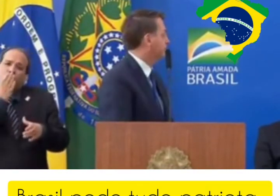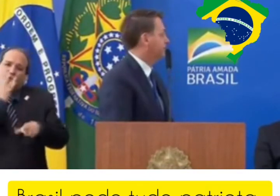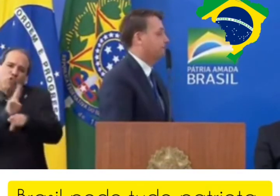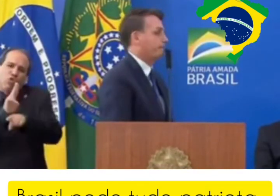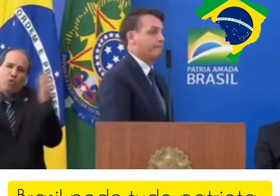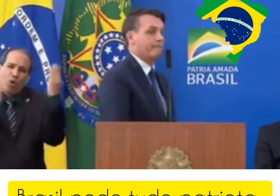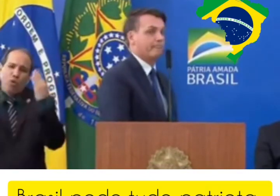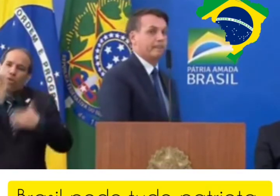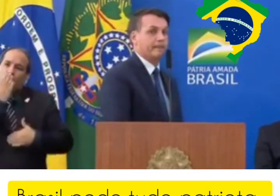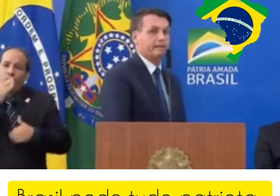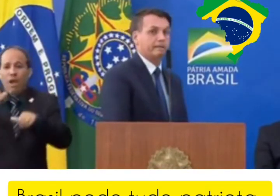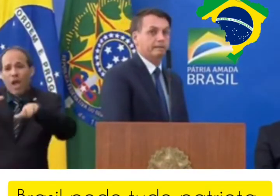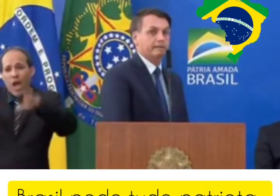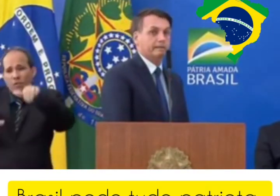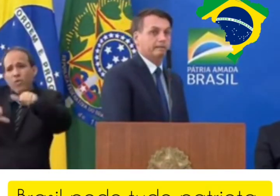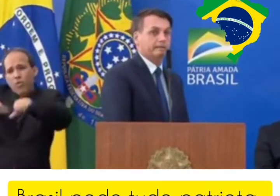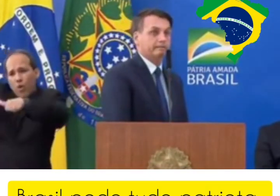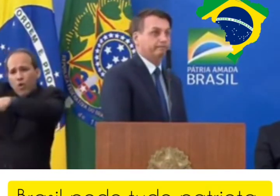são substituídos.